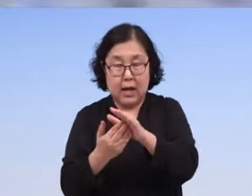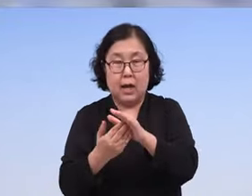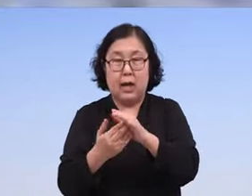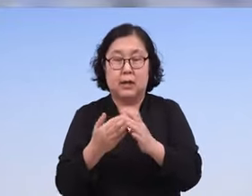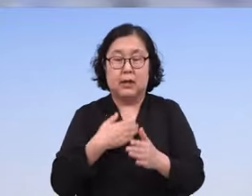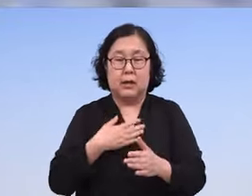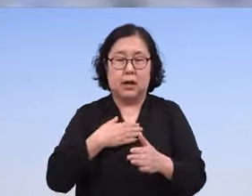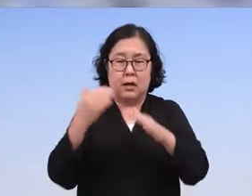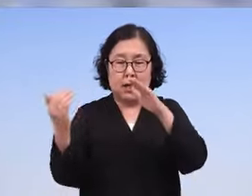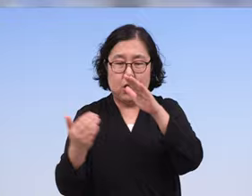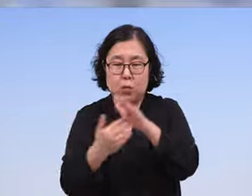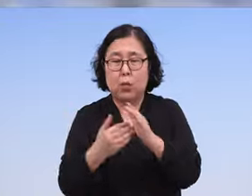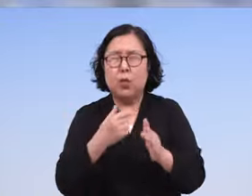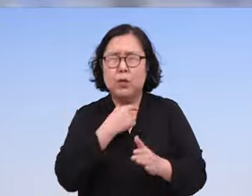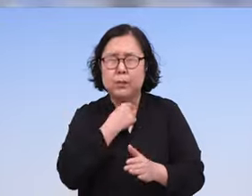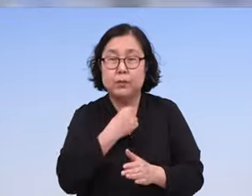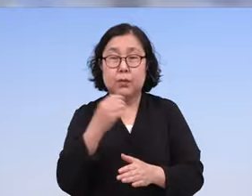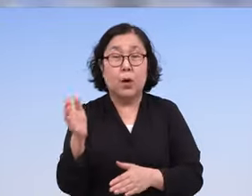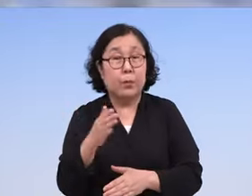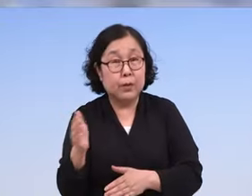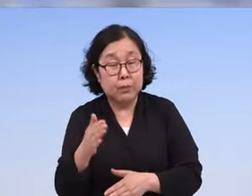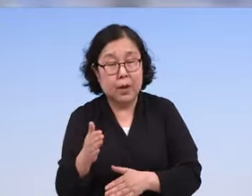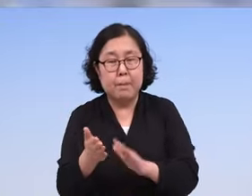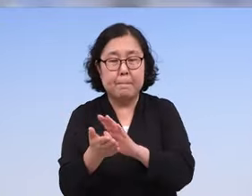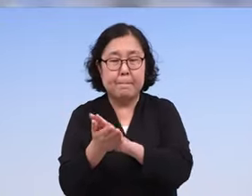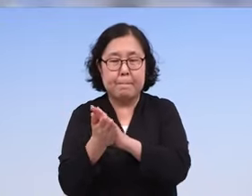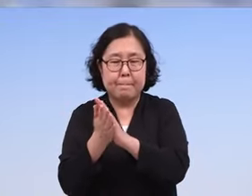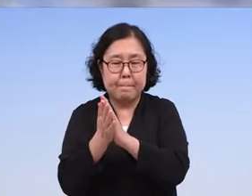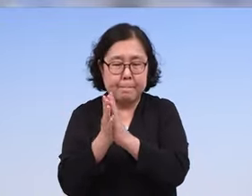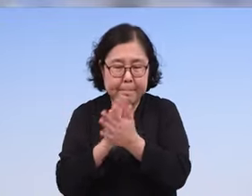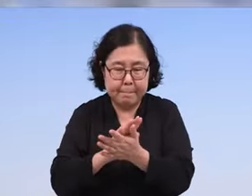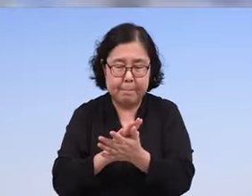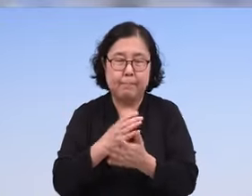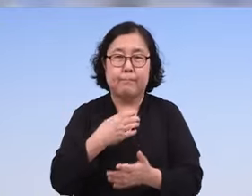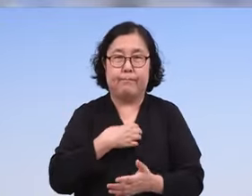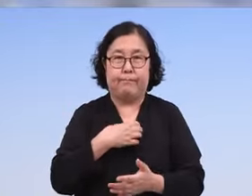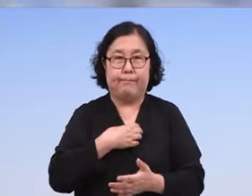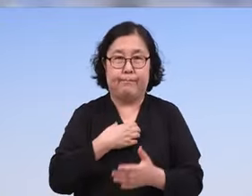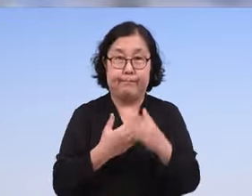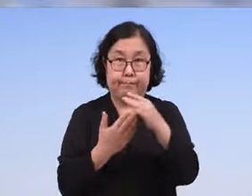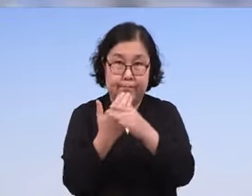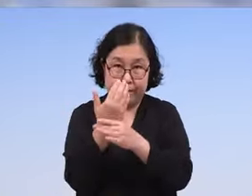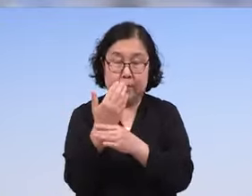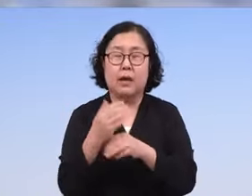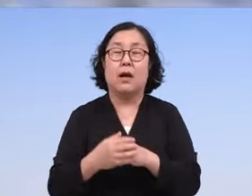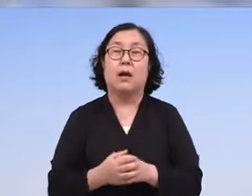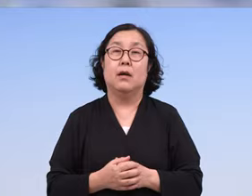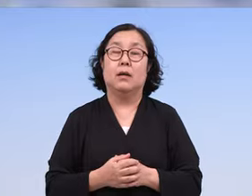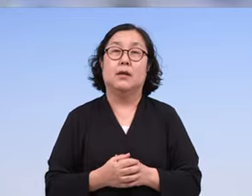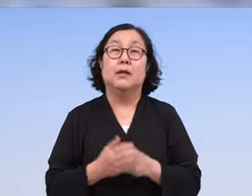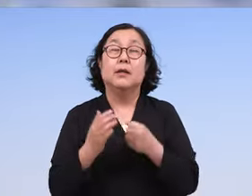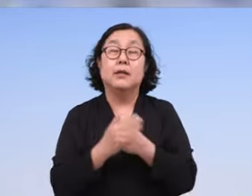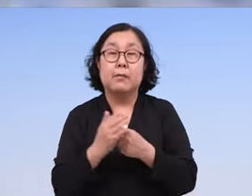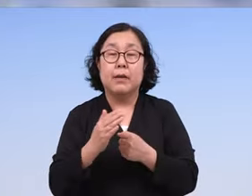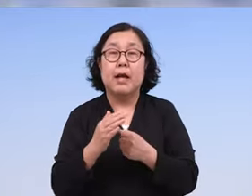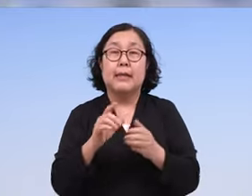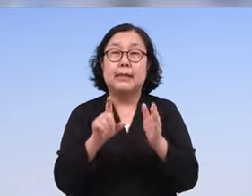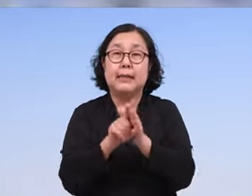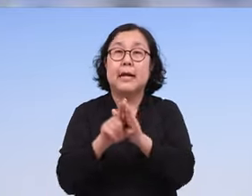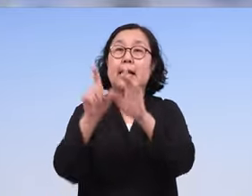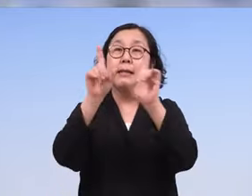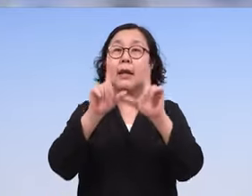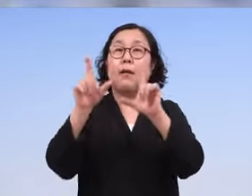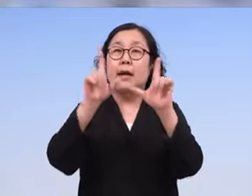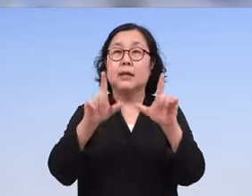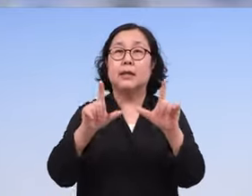권태감을 느끼는, 지금 더 이루고 싶은 뭐가 없어지는 그때부터 변질이 시작될 위험이 시작된다고 생각합니다. 그래서